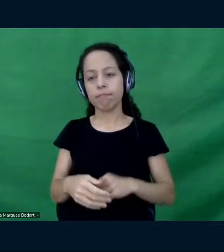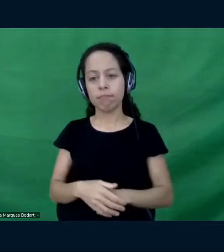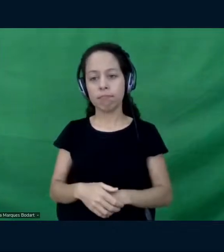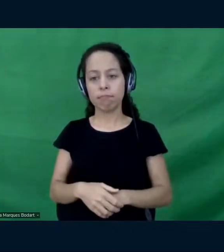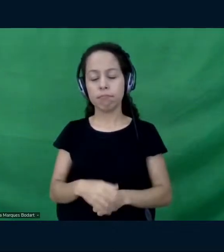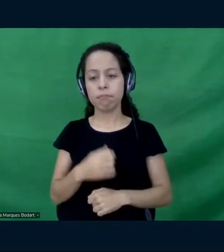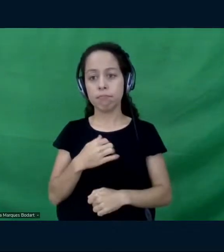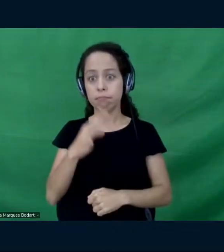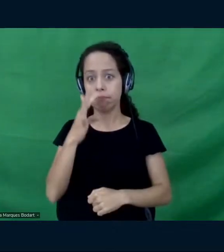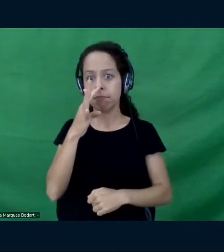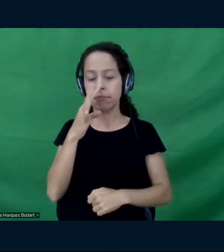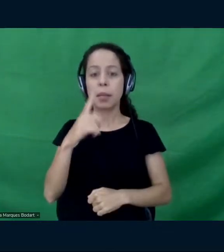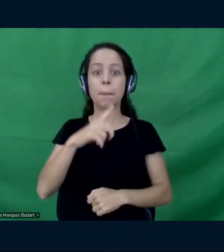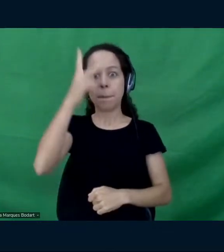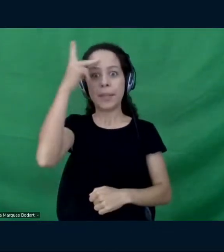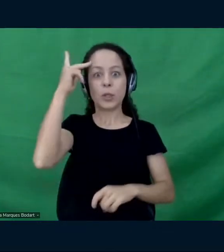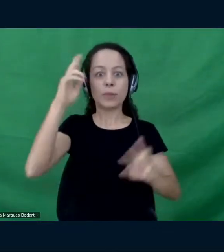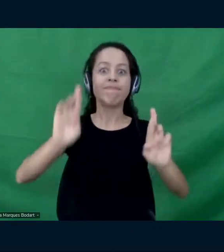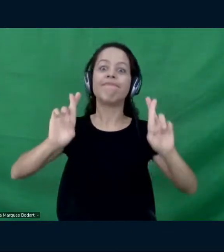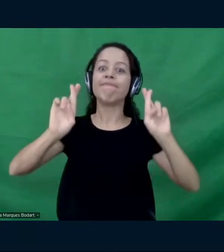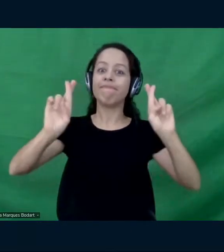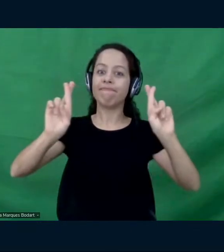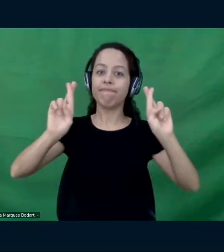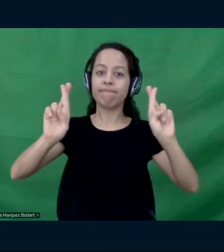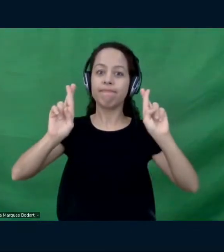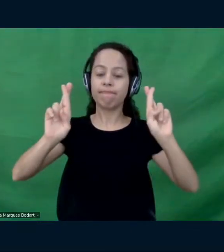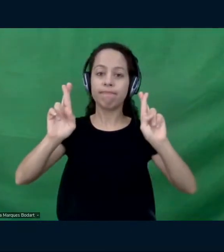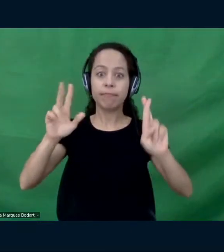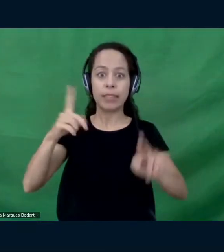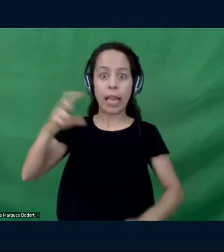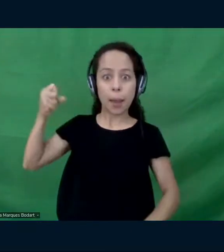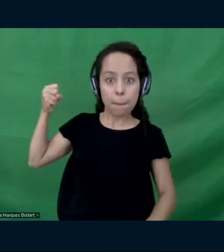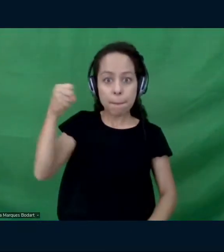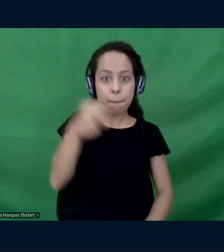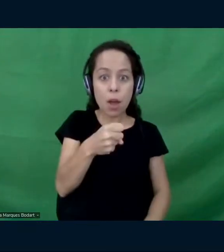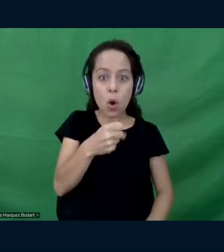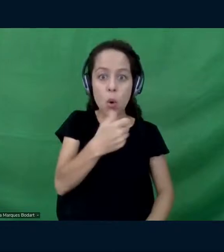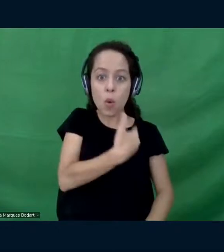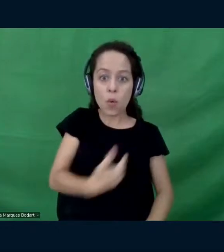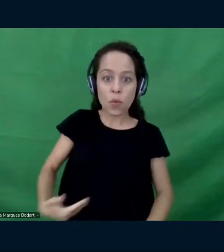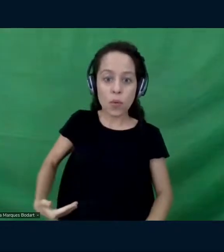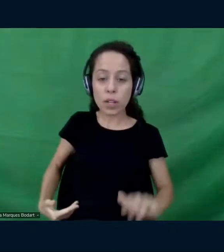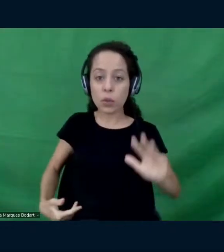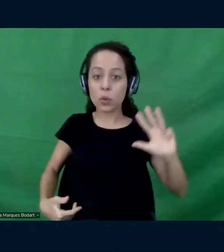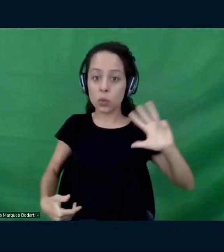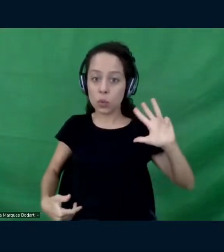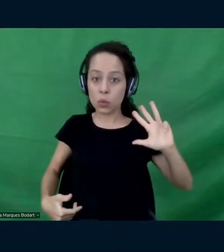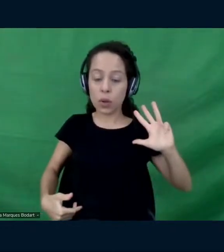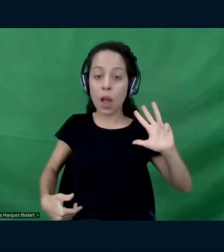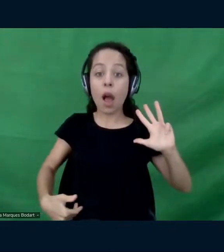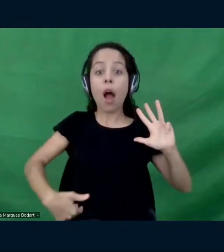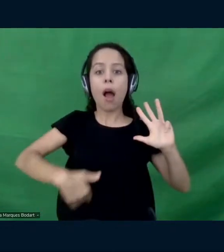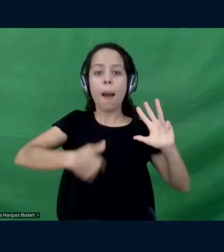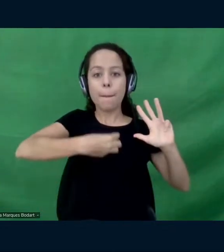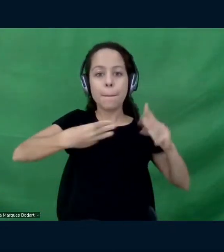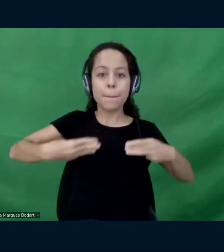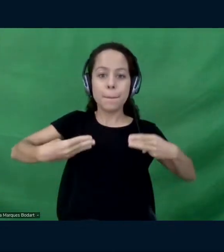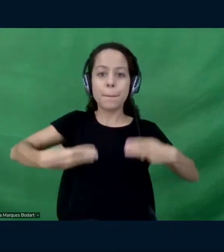tinha uma expectativa de que tão logo assumisse o Ministério da Educação fosse